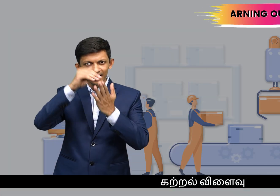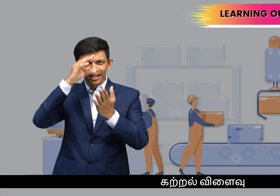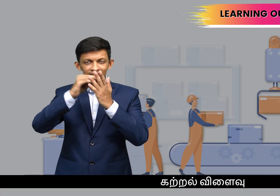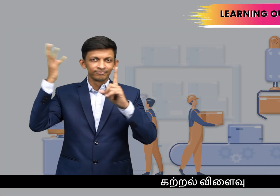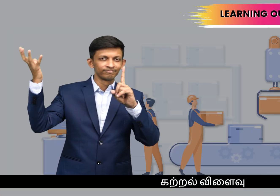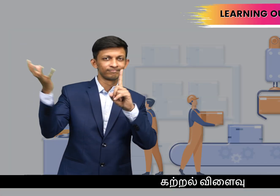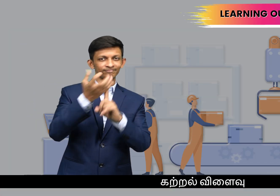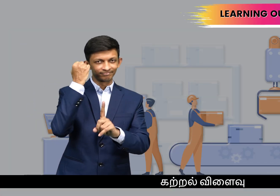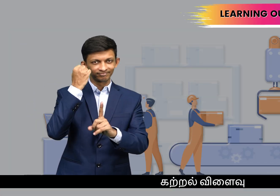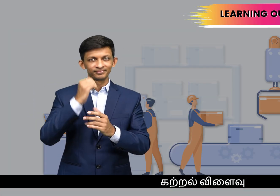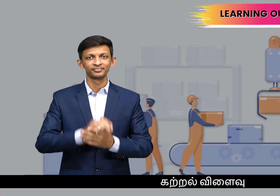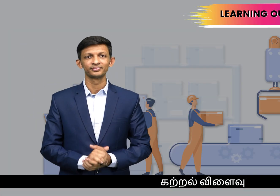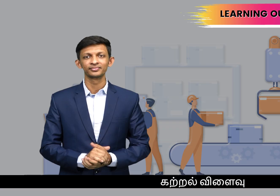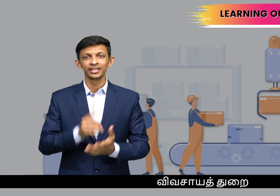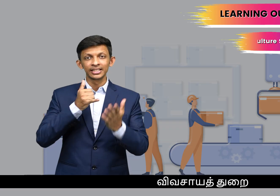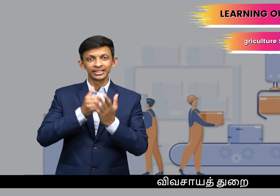கற்றுக்கொள்வீர்கள்: